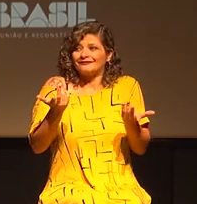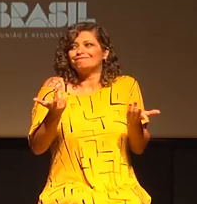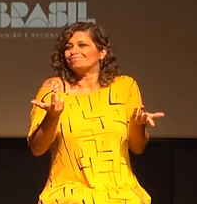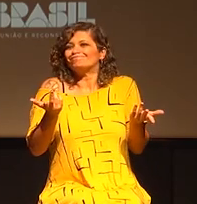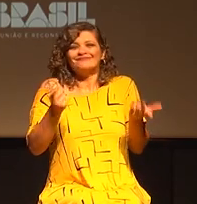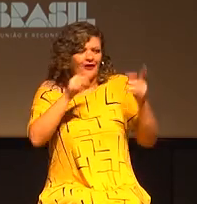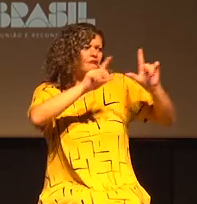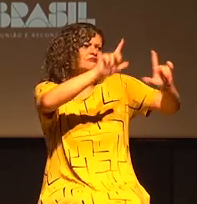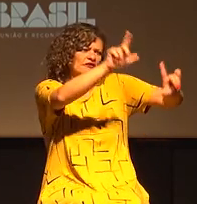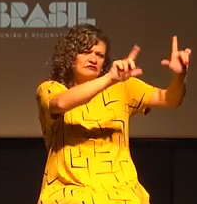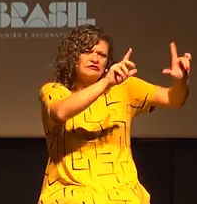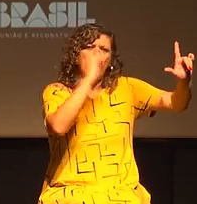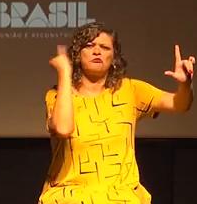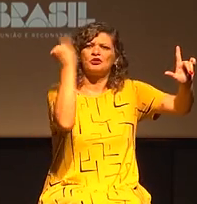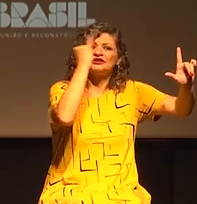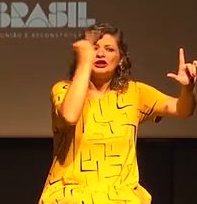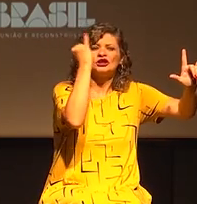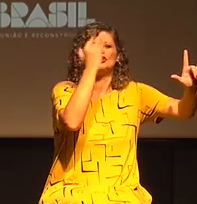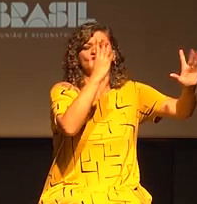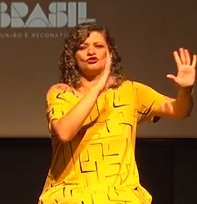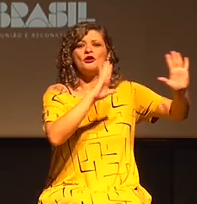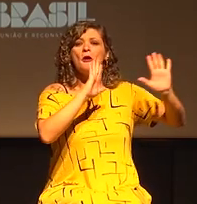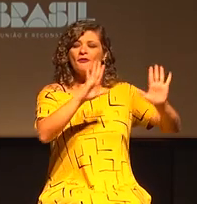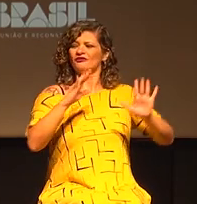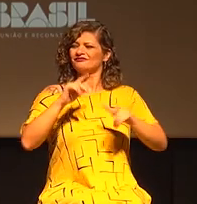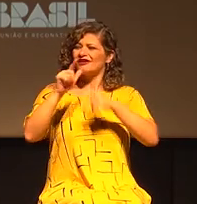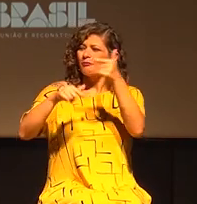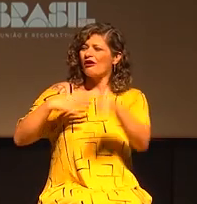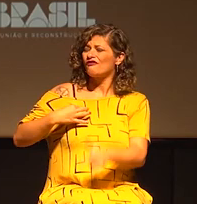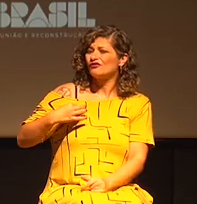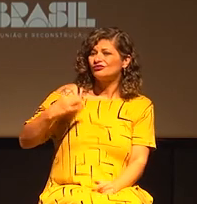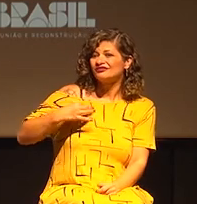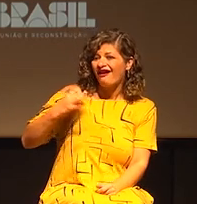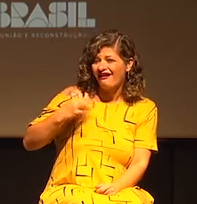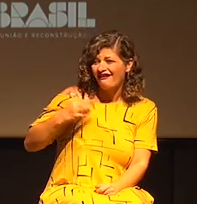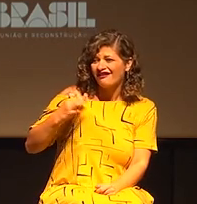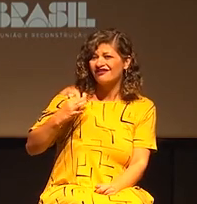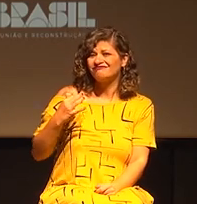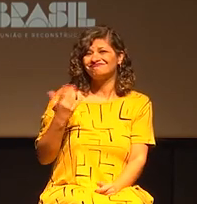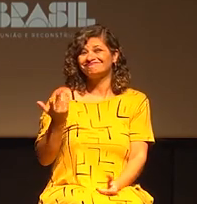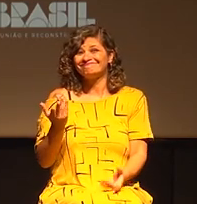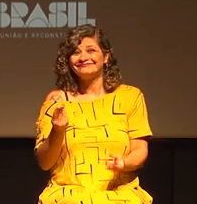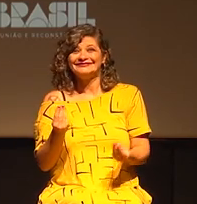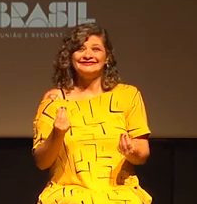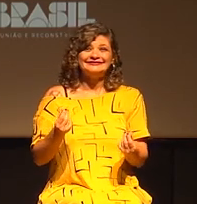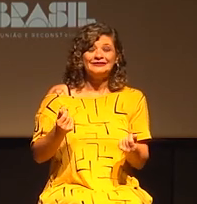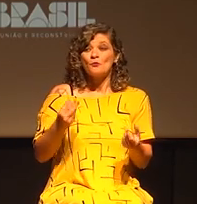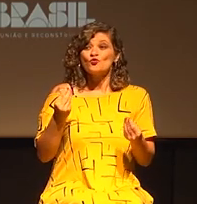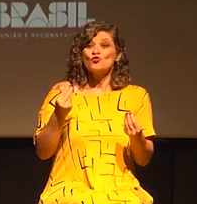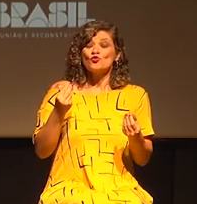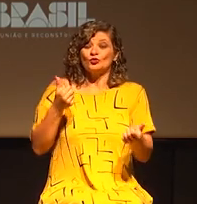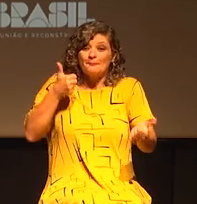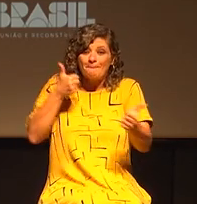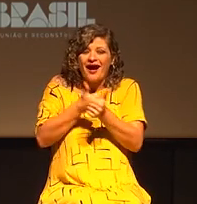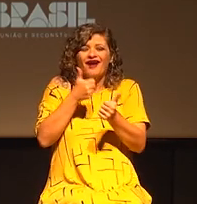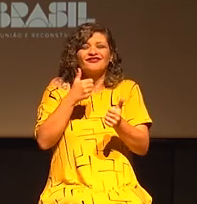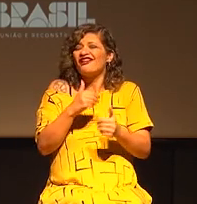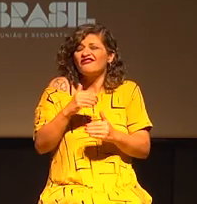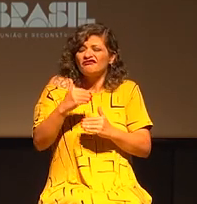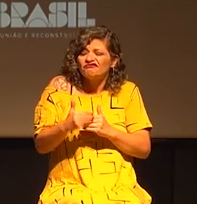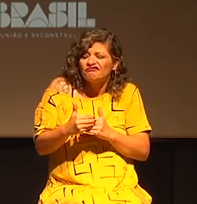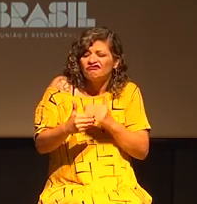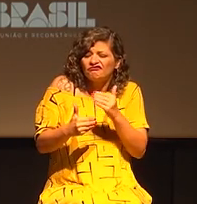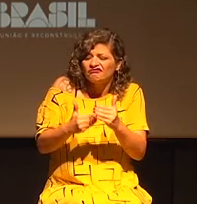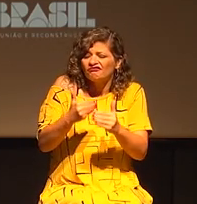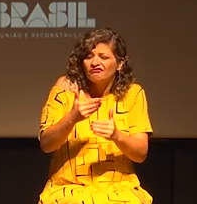né você não não tem um impacto e no trabalho voluntário é é pouco né nunca aí quando você